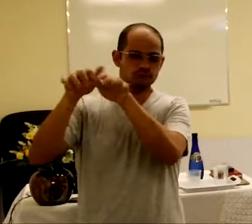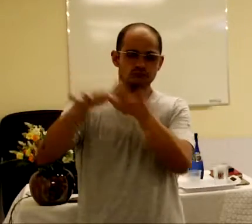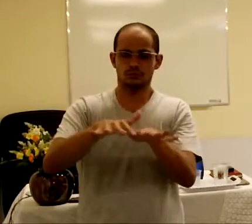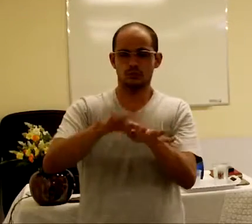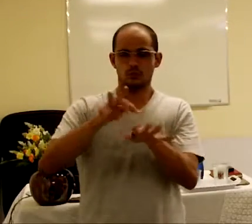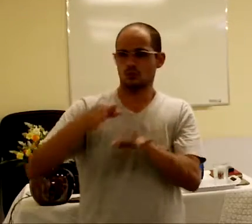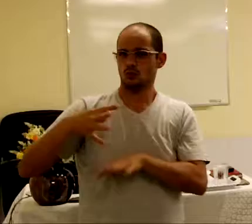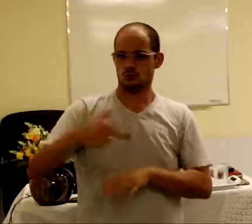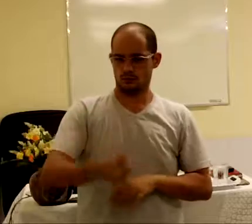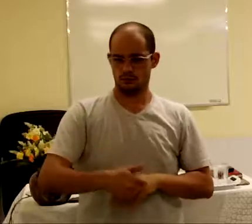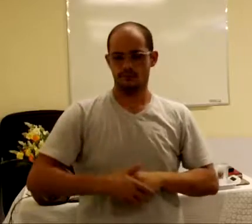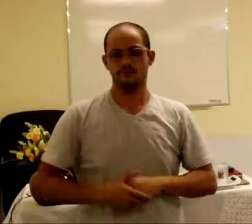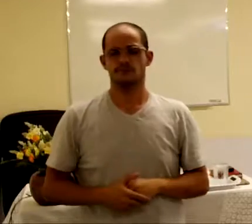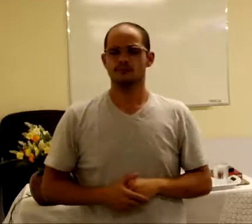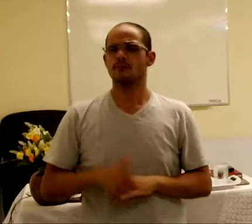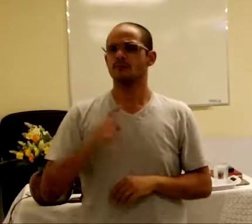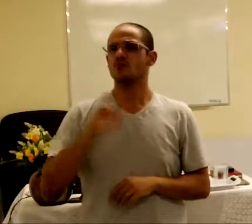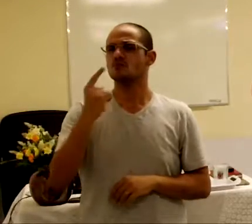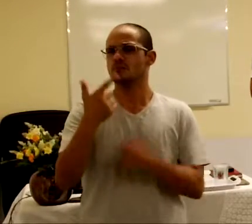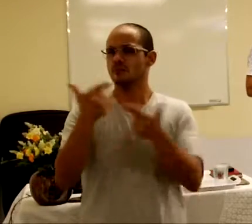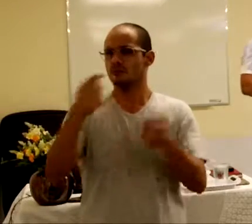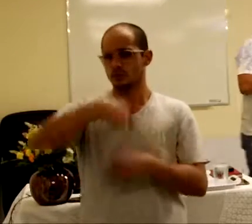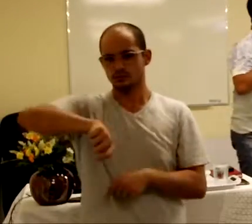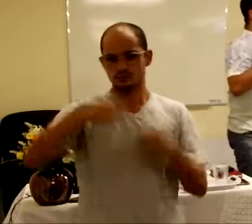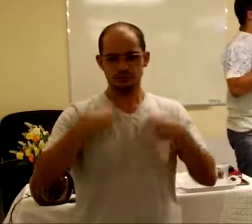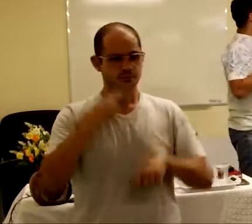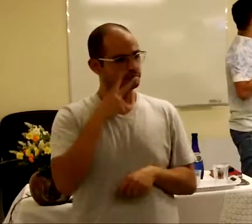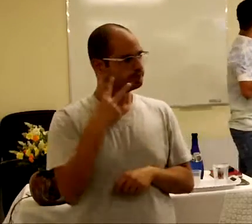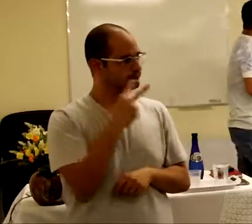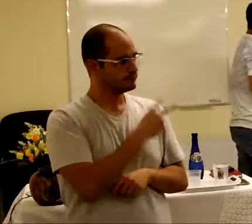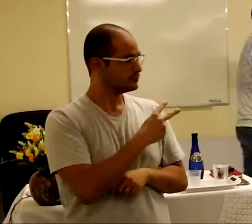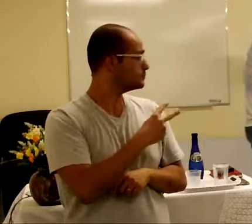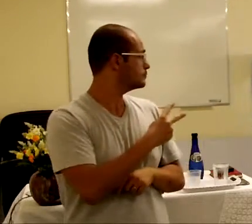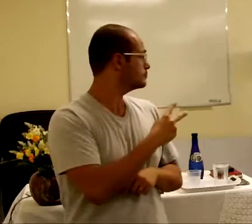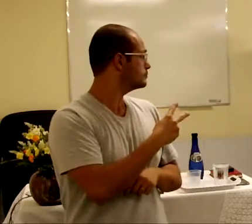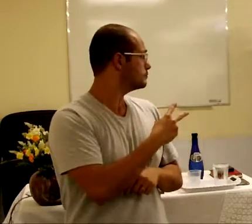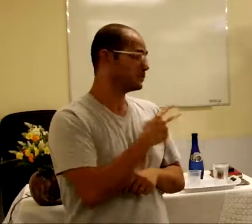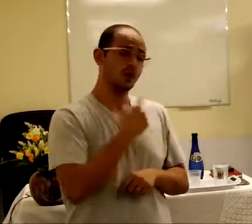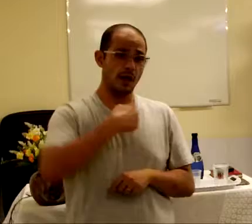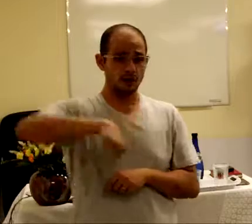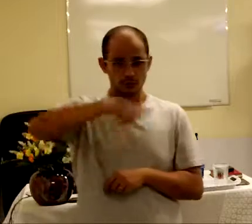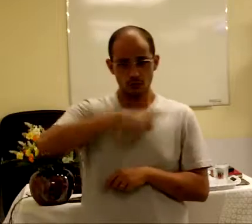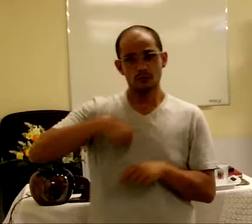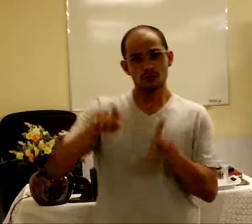inteligências. Então há um detalhe aqui que a gente precisa observar. Nós também somos inteligências e Deus também é inteligência. Ou poder trocar